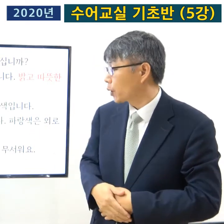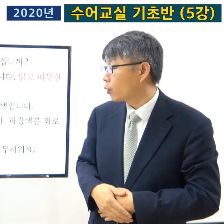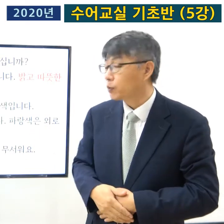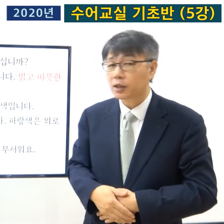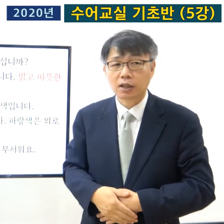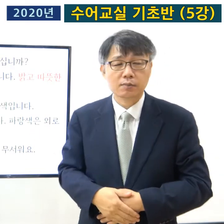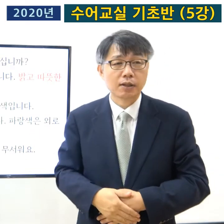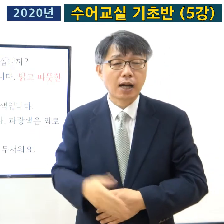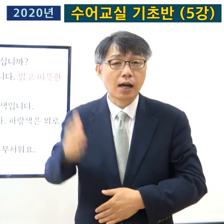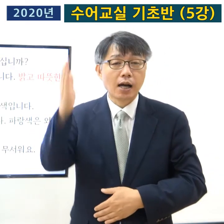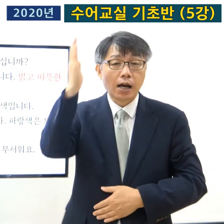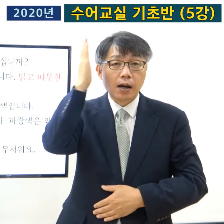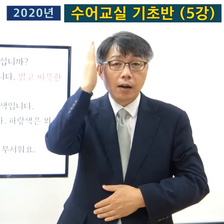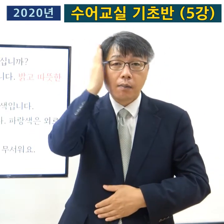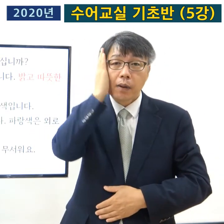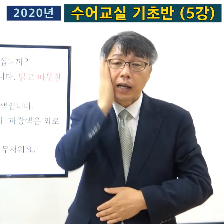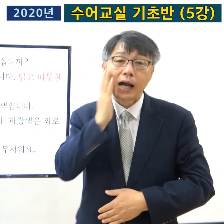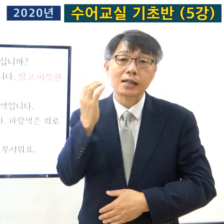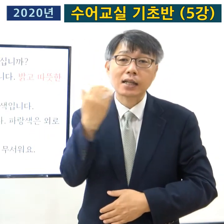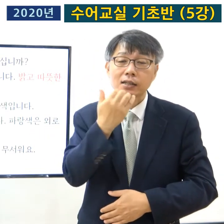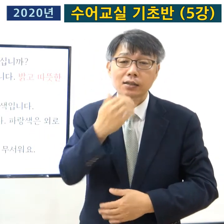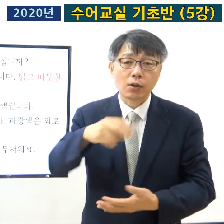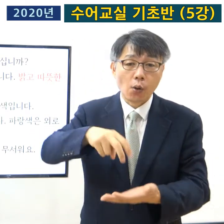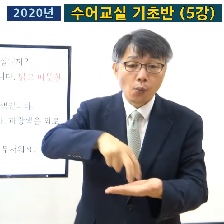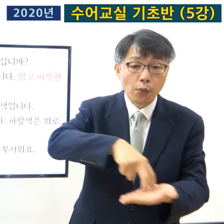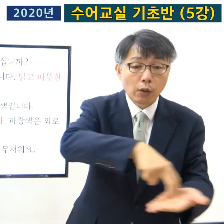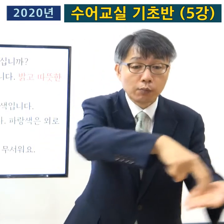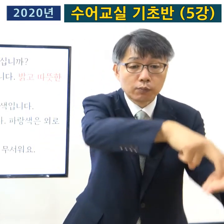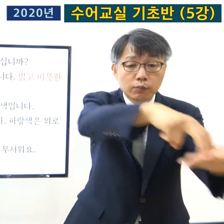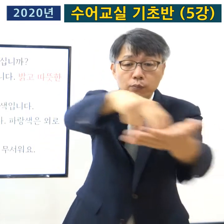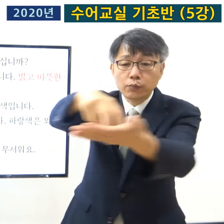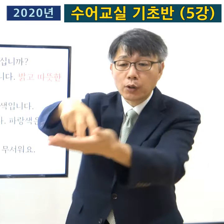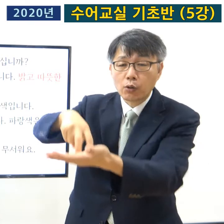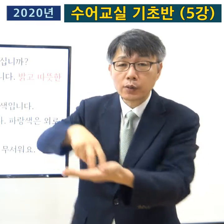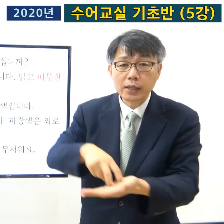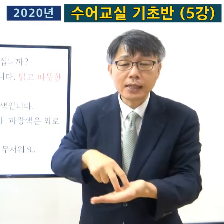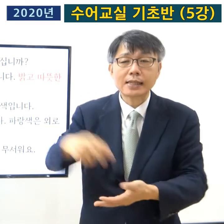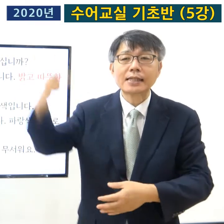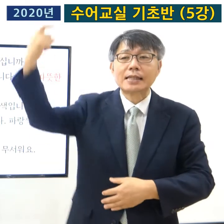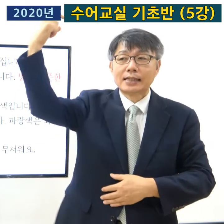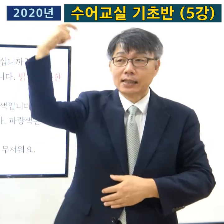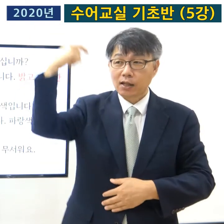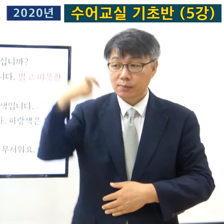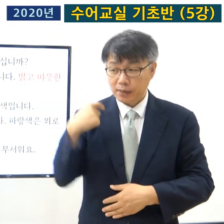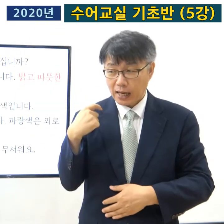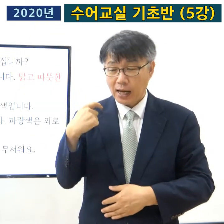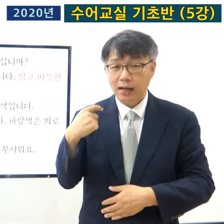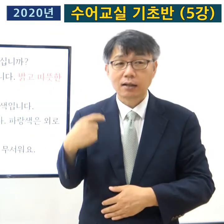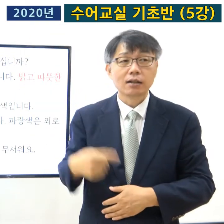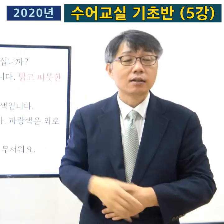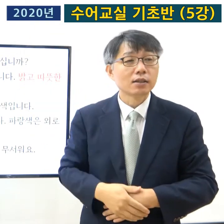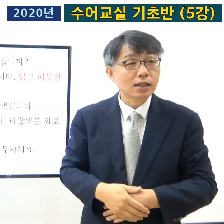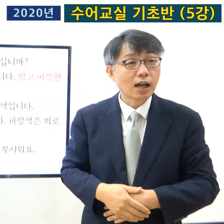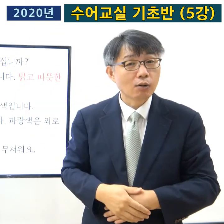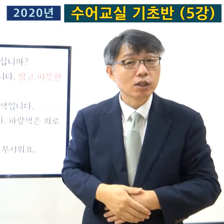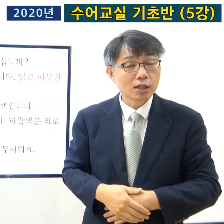외로움이 느껴집니다. 파란색은 외로움이 느껴집니다. 느끼다하고